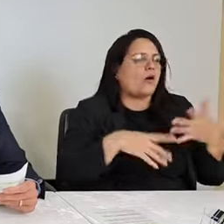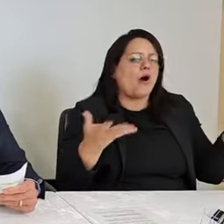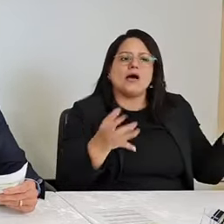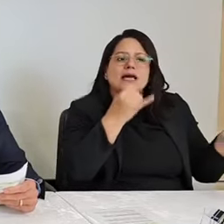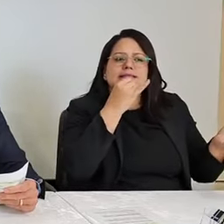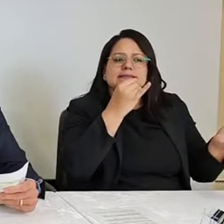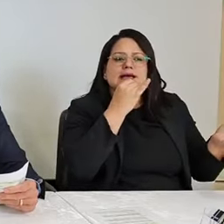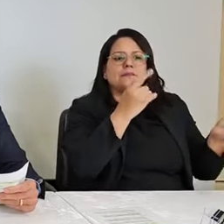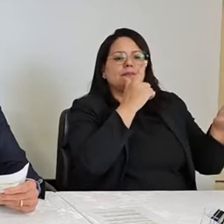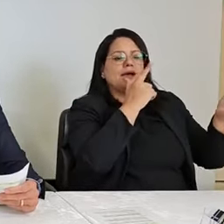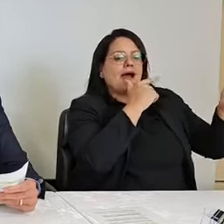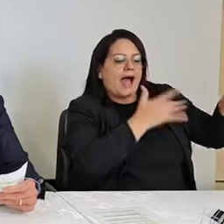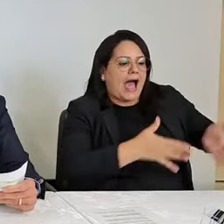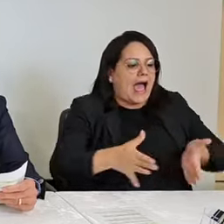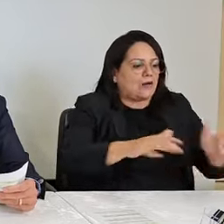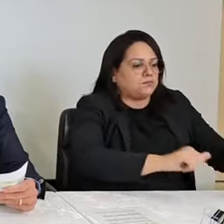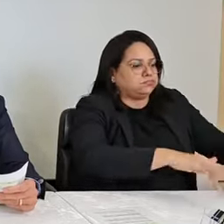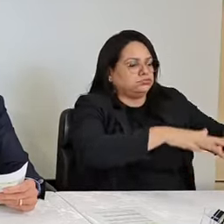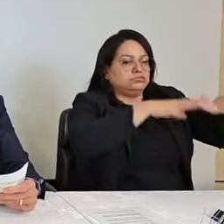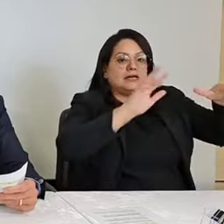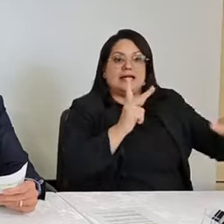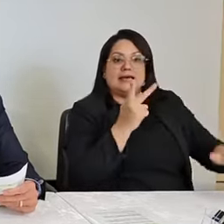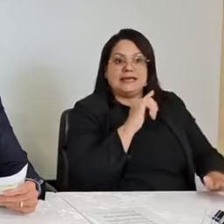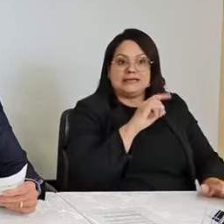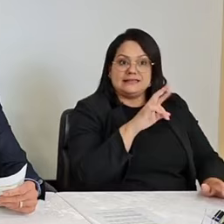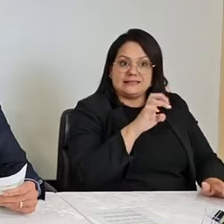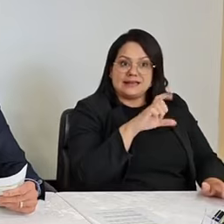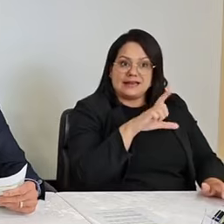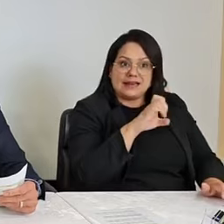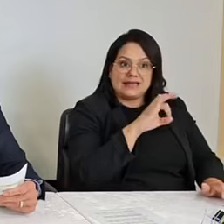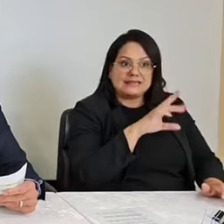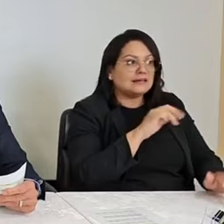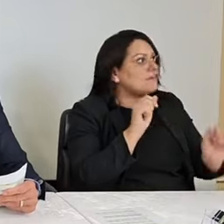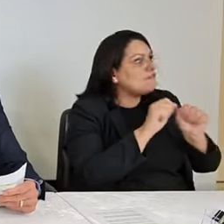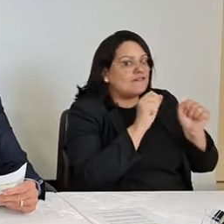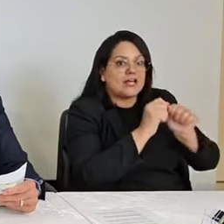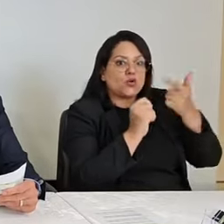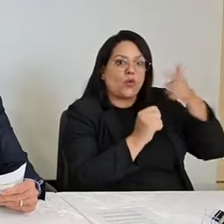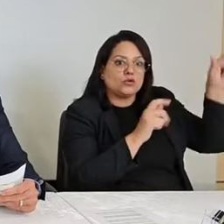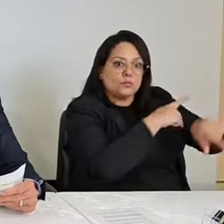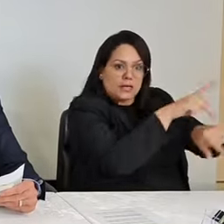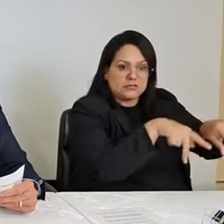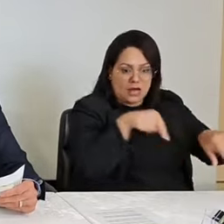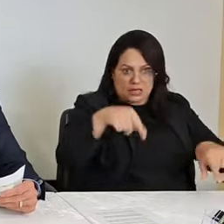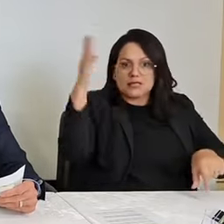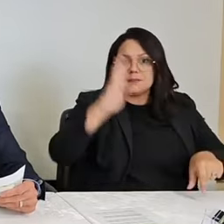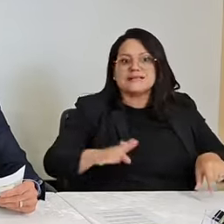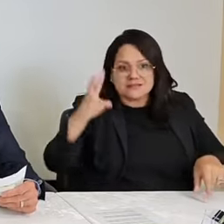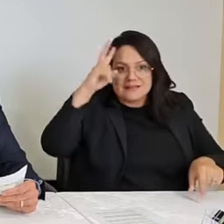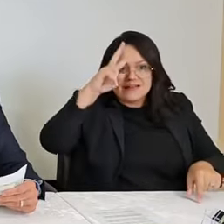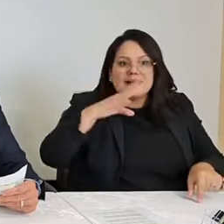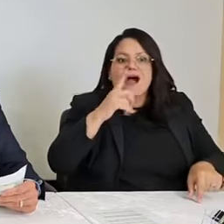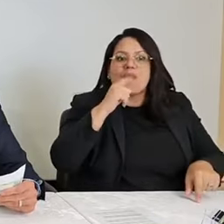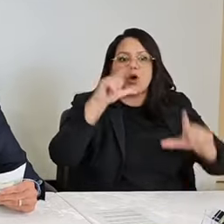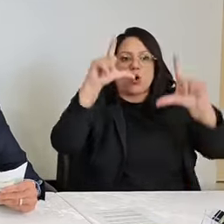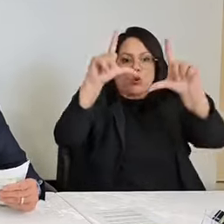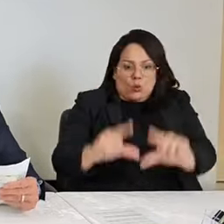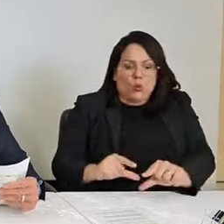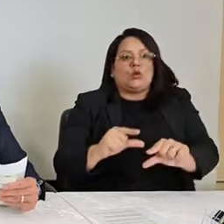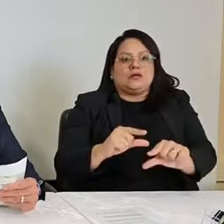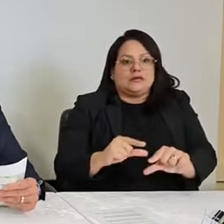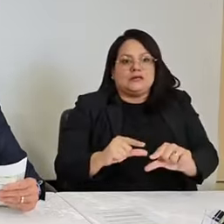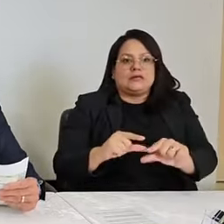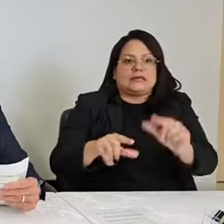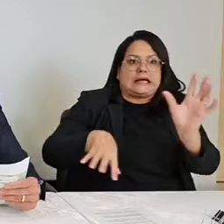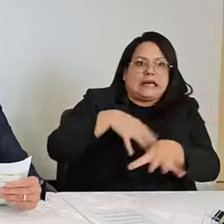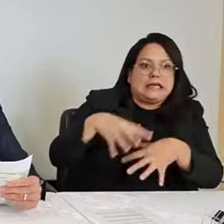exemplo, hidrelétricas. Nós tivemos uma crise hídrica no passado. Temos problema de energia elétrica. Poderiam ser feitas essas obras no